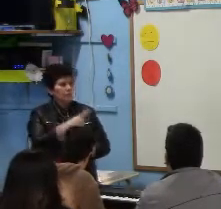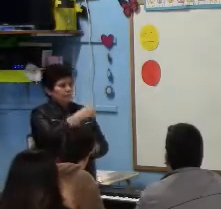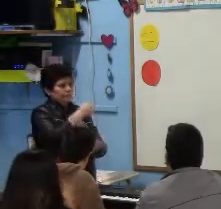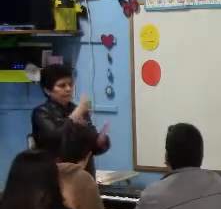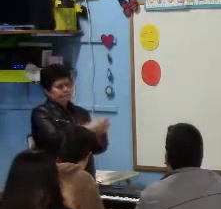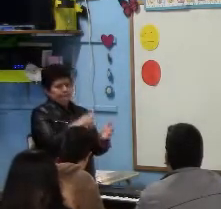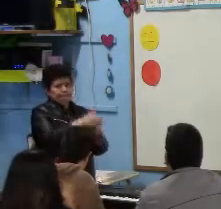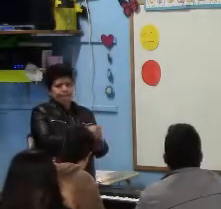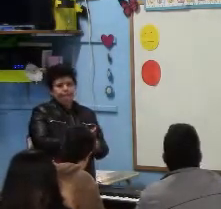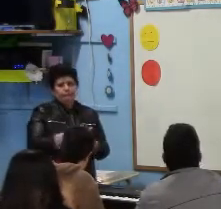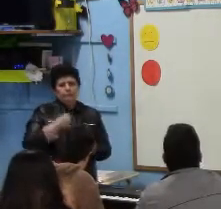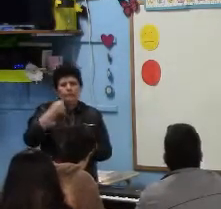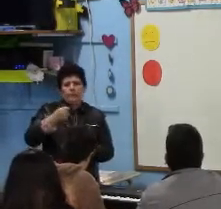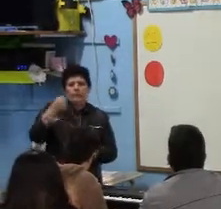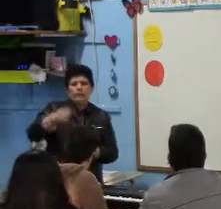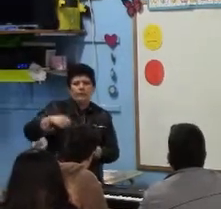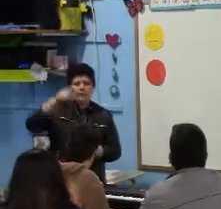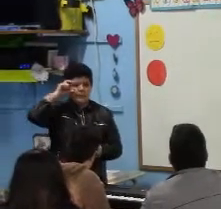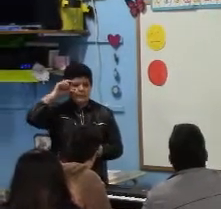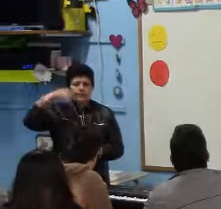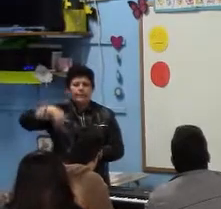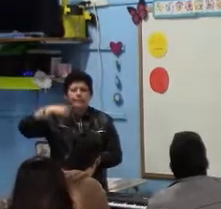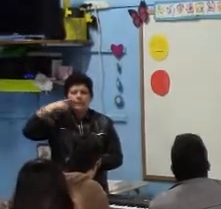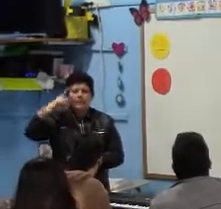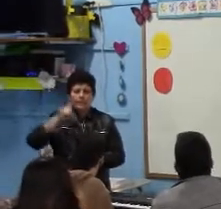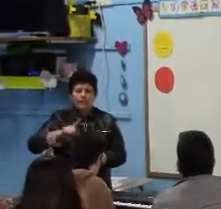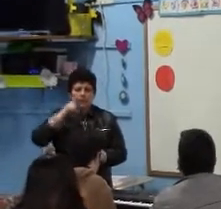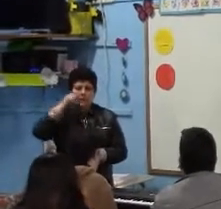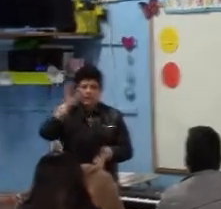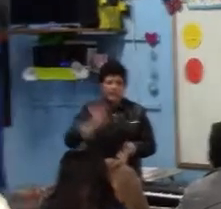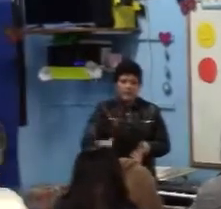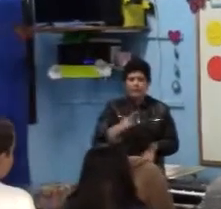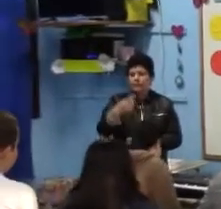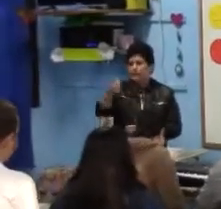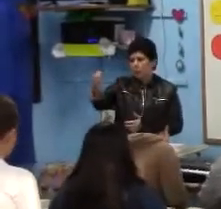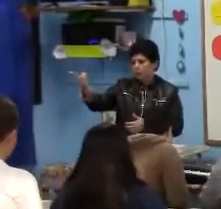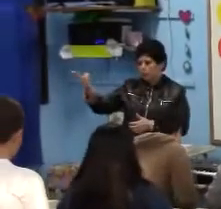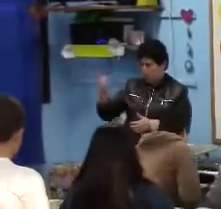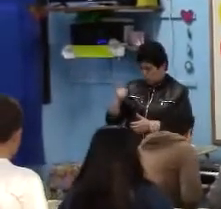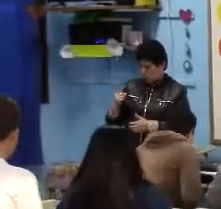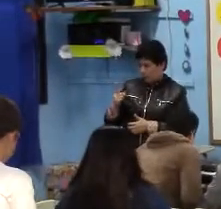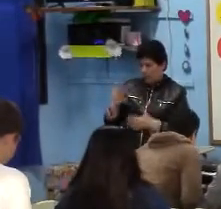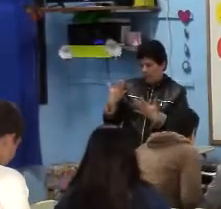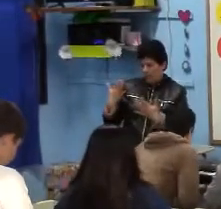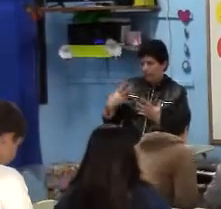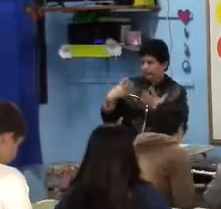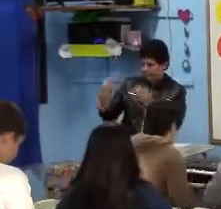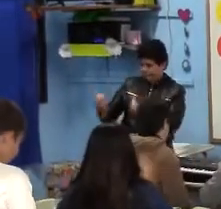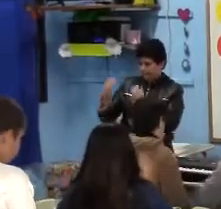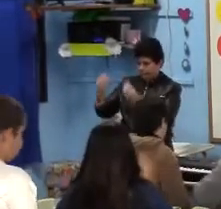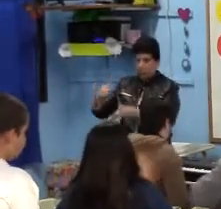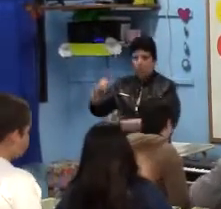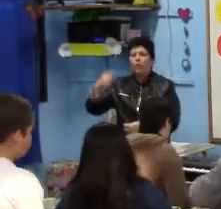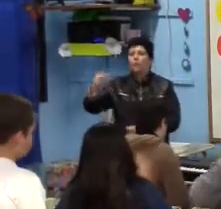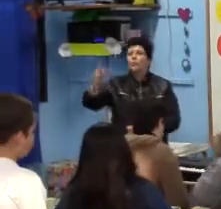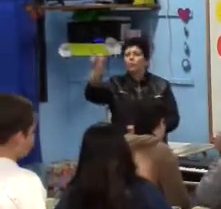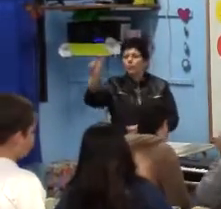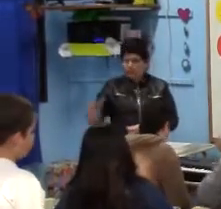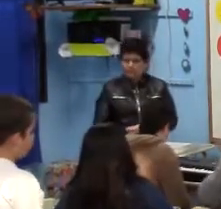esfuerzo que hace el pastor Emilio para que ustedes se sientan instrumentos de Dios también